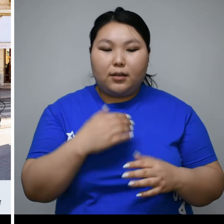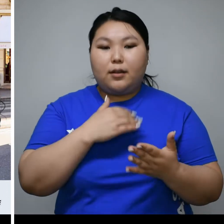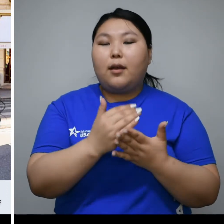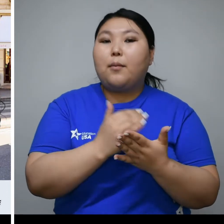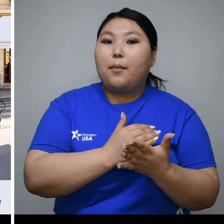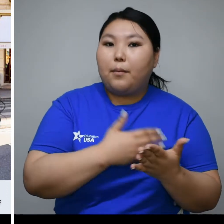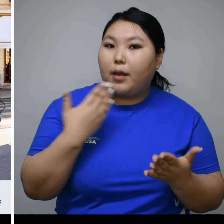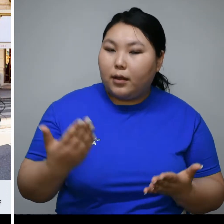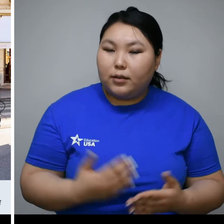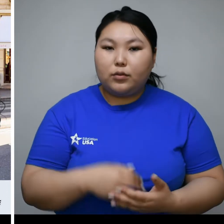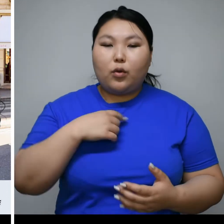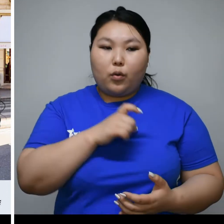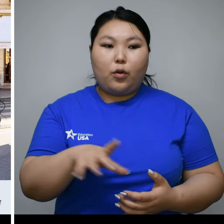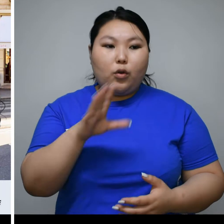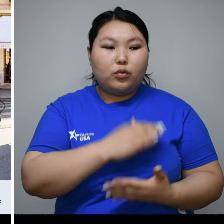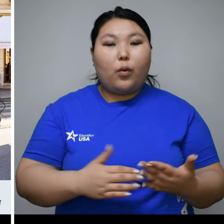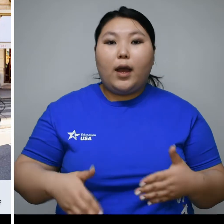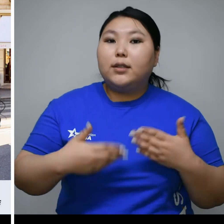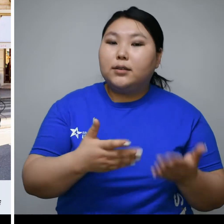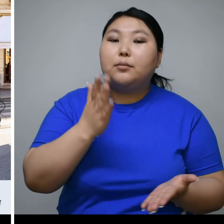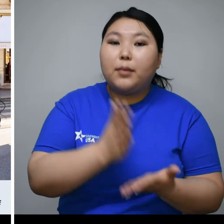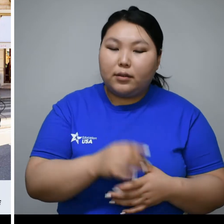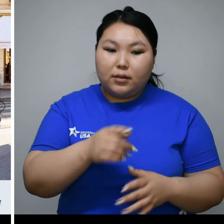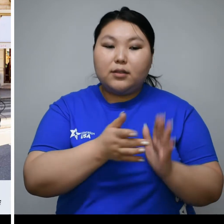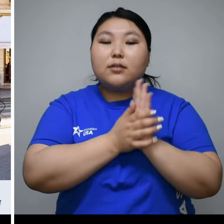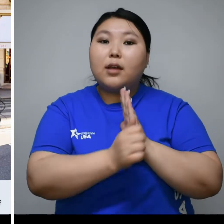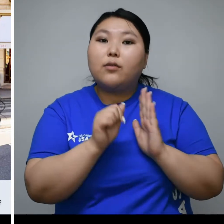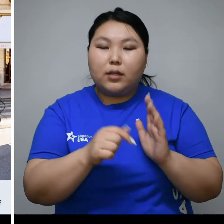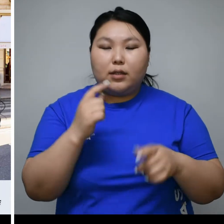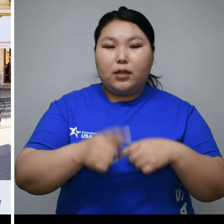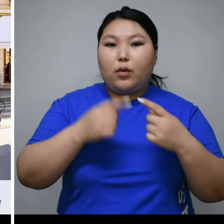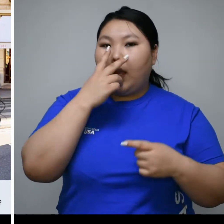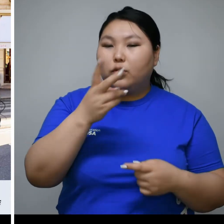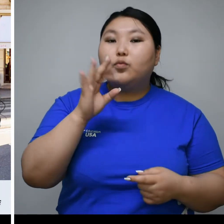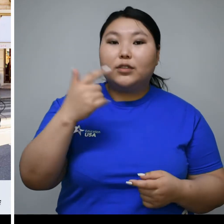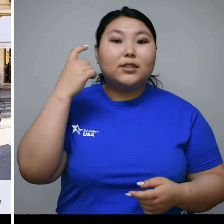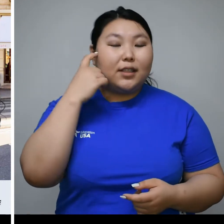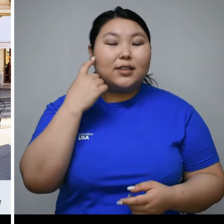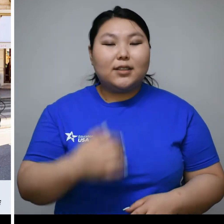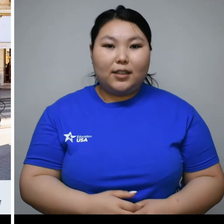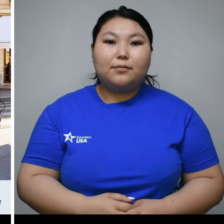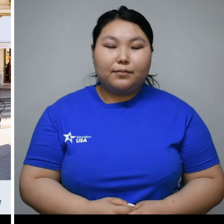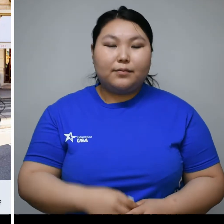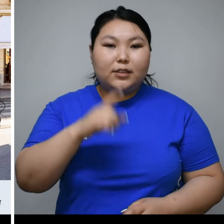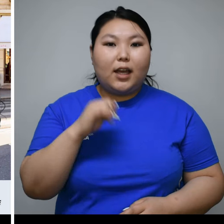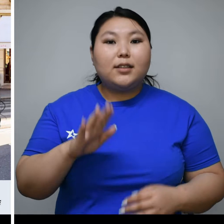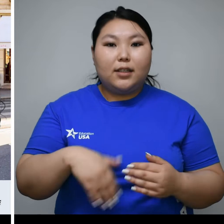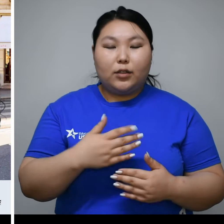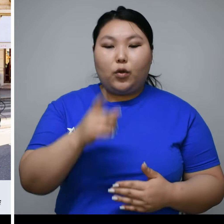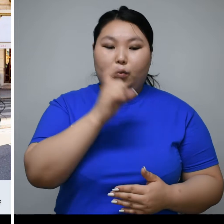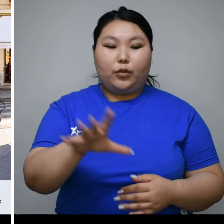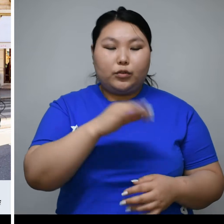тий тайлбарлаж хүмүүстэй хуваалцаж байна. Тэр чадварын илүү их хардаг юм шиг санагддаг л та. За